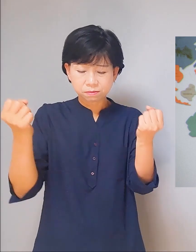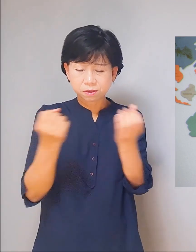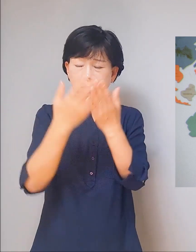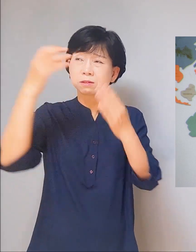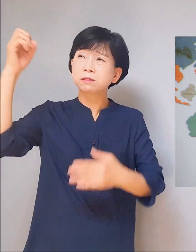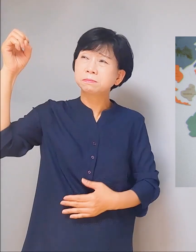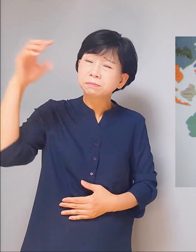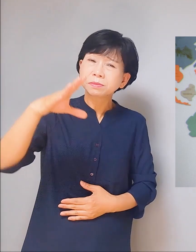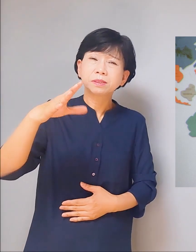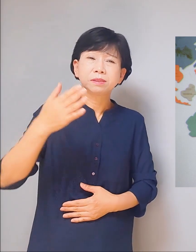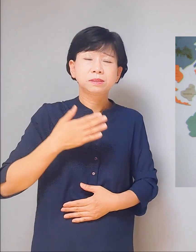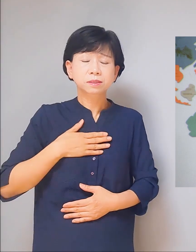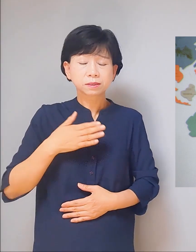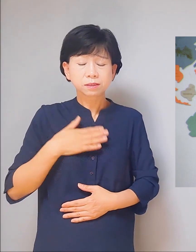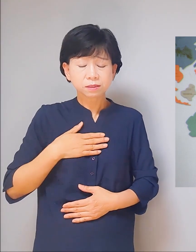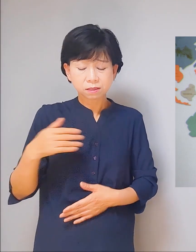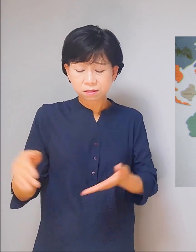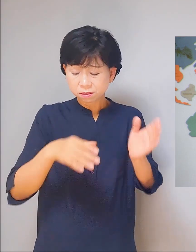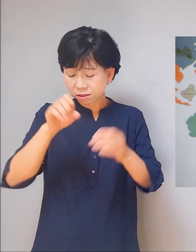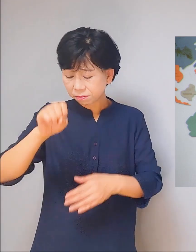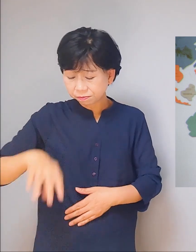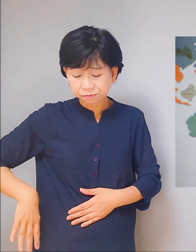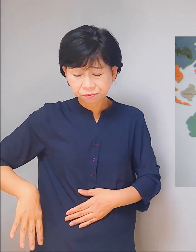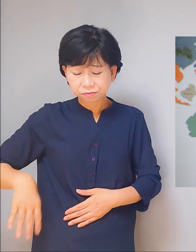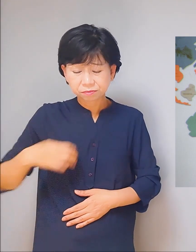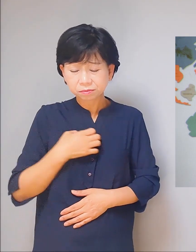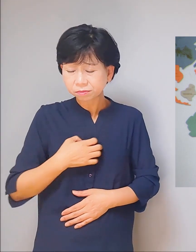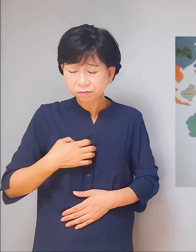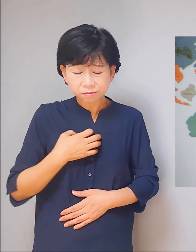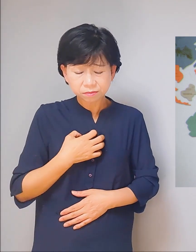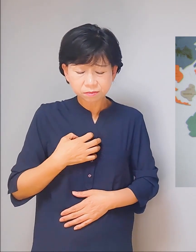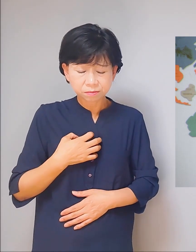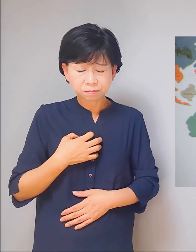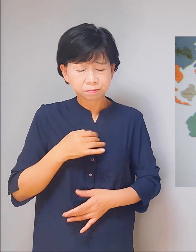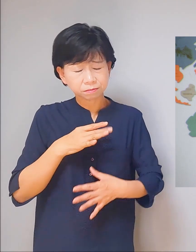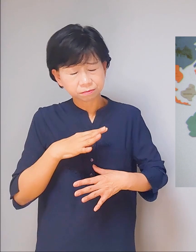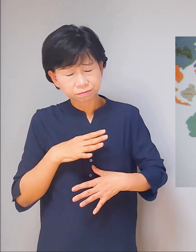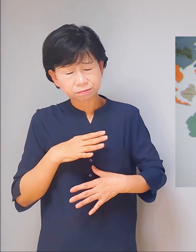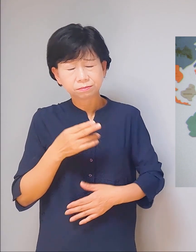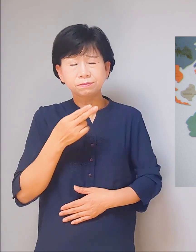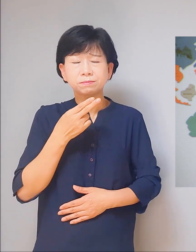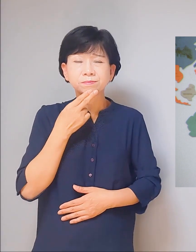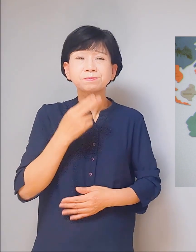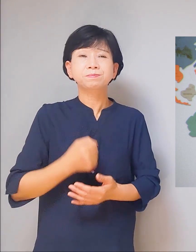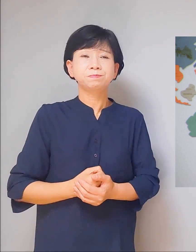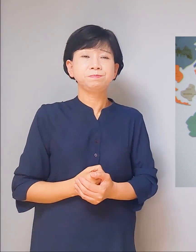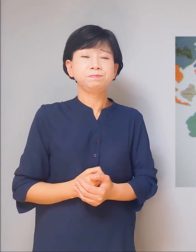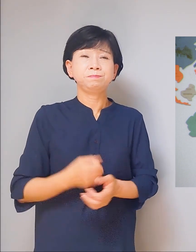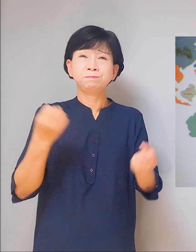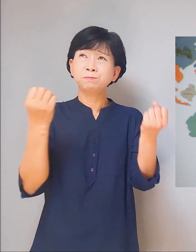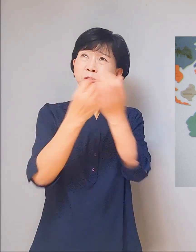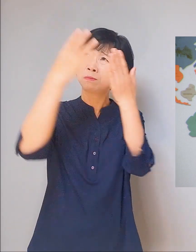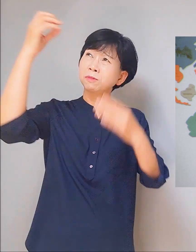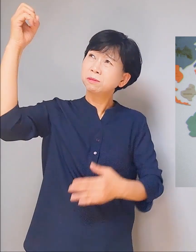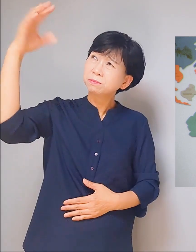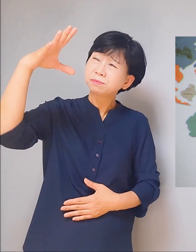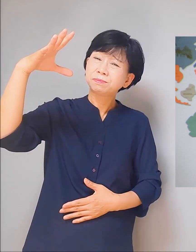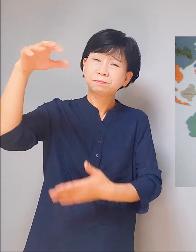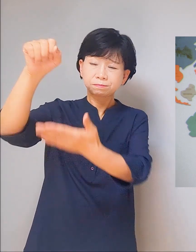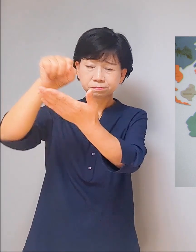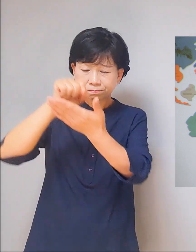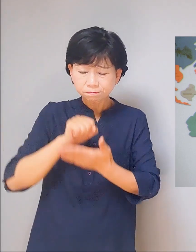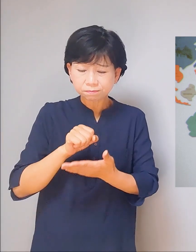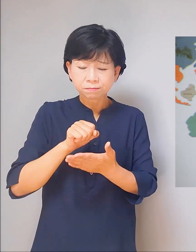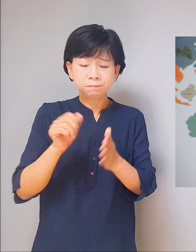되시니 내가 길 잃어버릴 염려 또 두려움도 없습니다. 광명한 그 빛 마음에 받아서